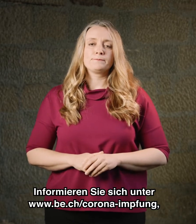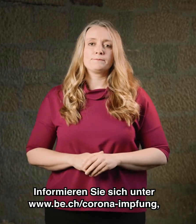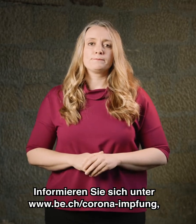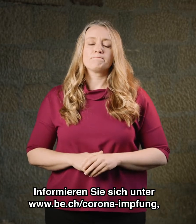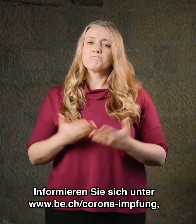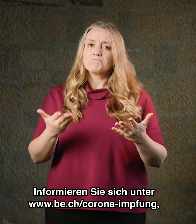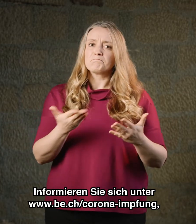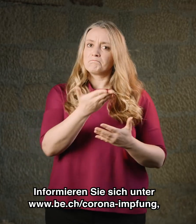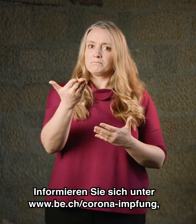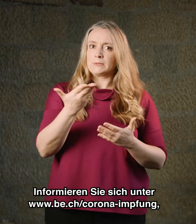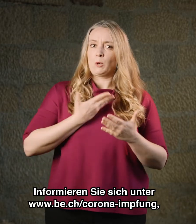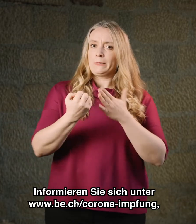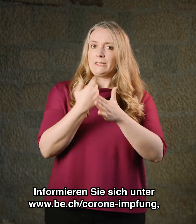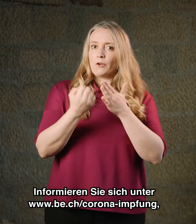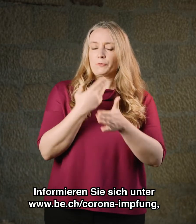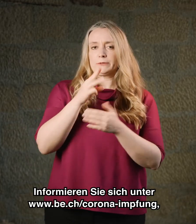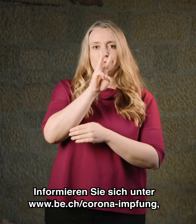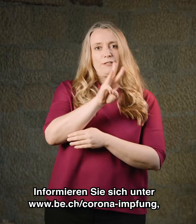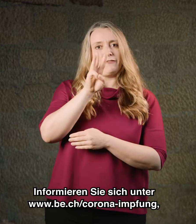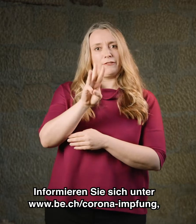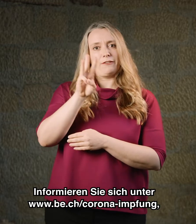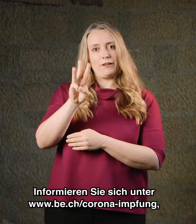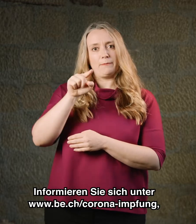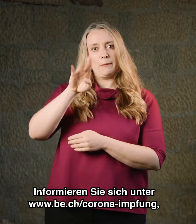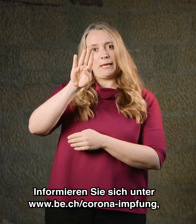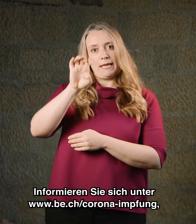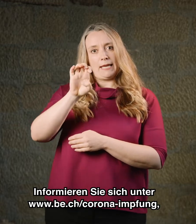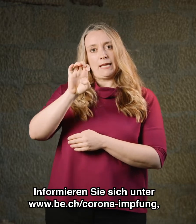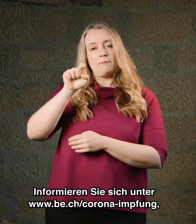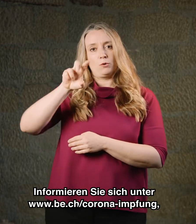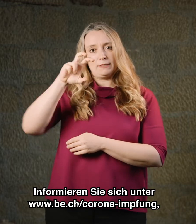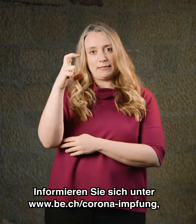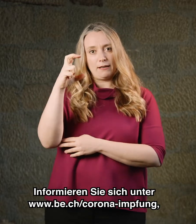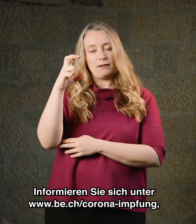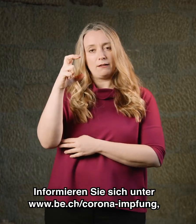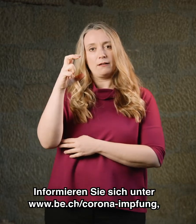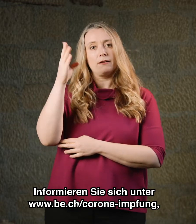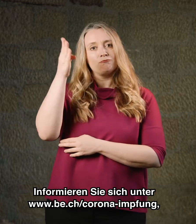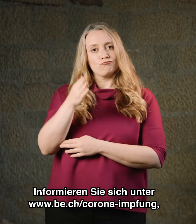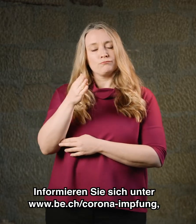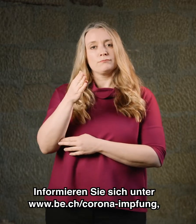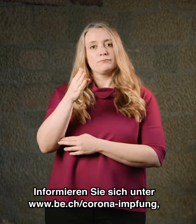Informieren Sie sich unter www.be.ch slash Corona-Impfung